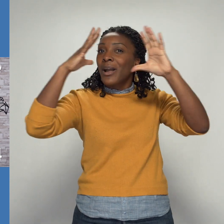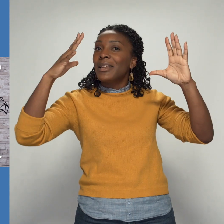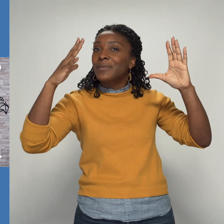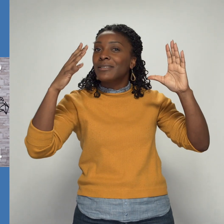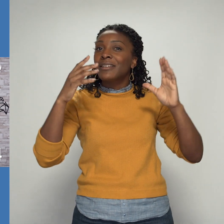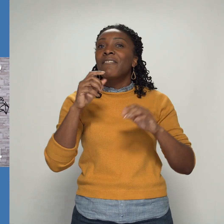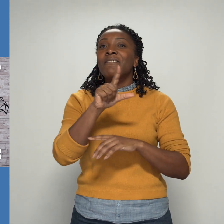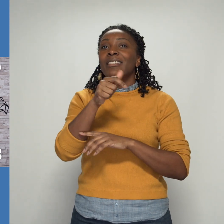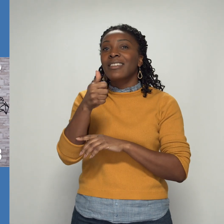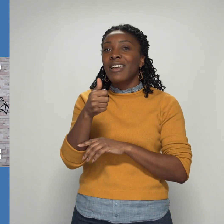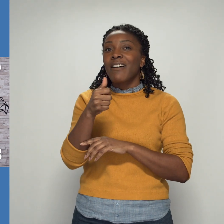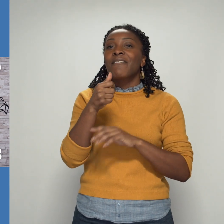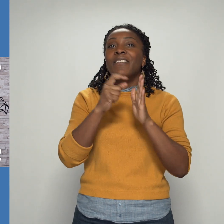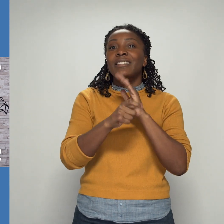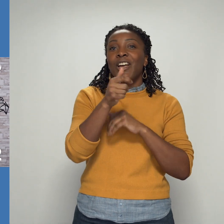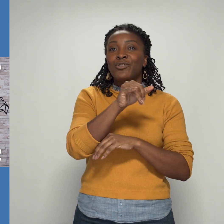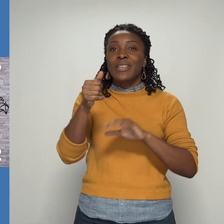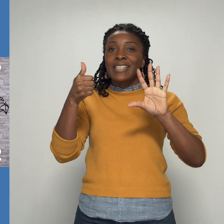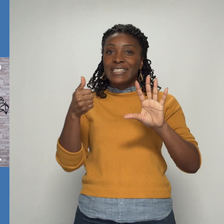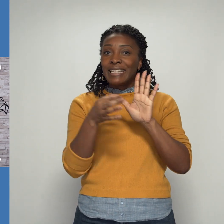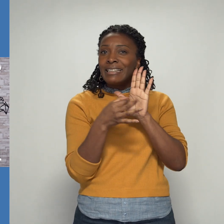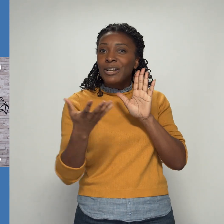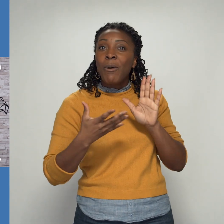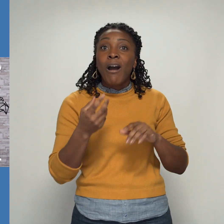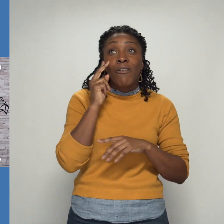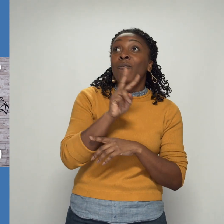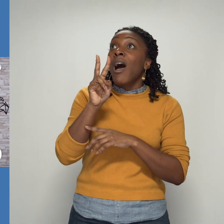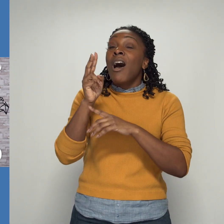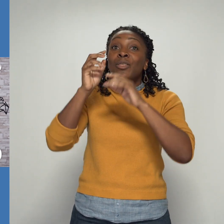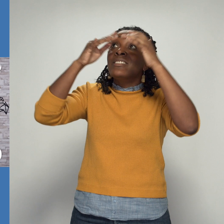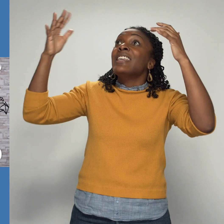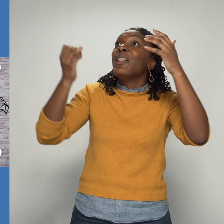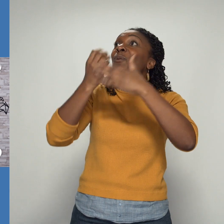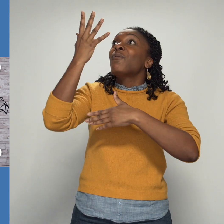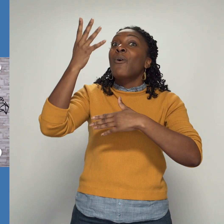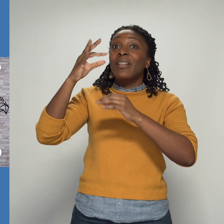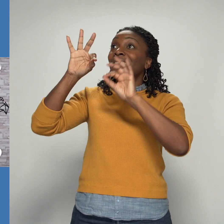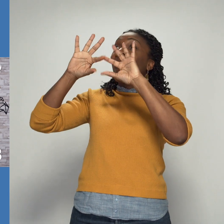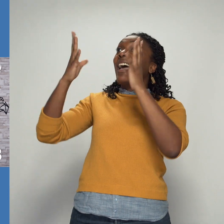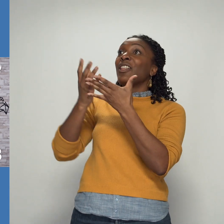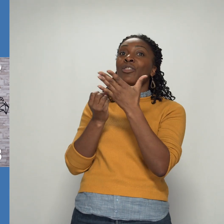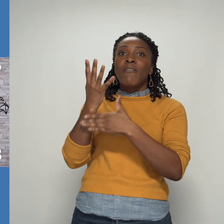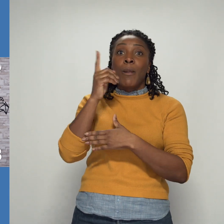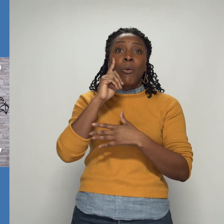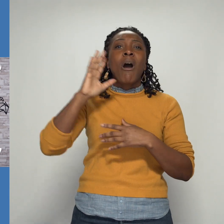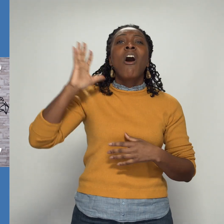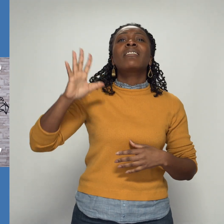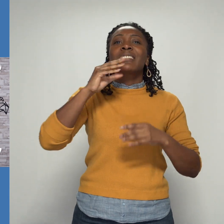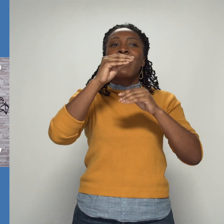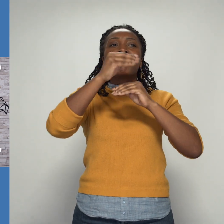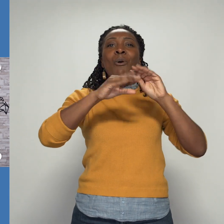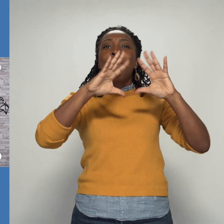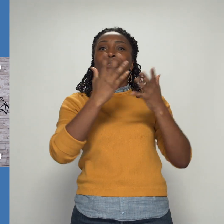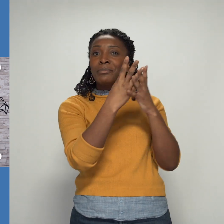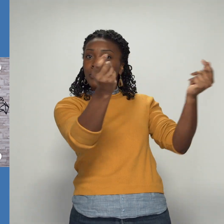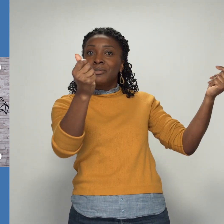de verset, Apocalypse 21, 1 à 6. « Puis je vis un ciel nouveau et une terre nouvelle, car le premier ciel et la première terre avaient disparu,